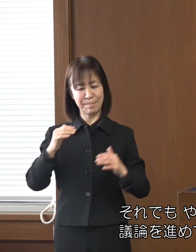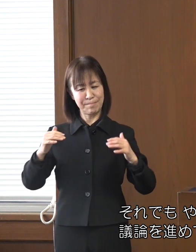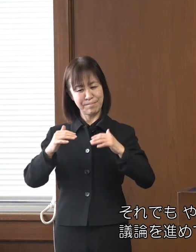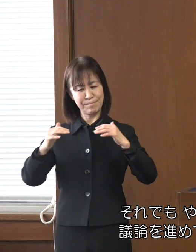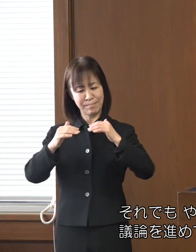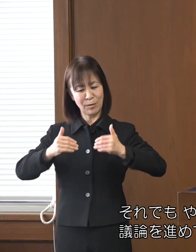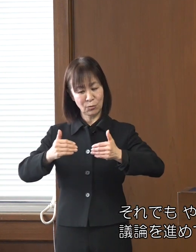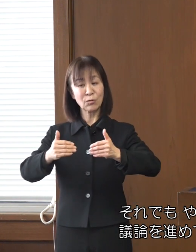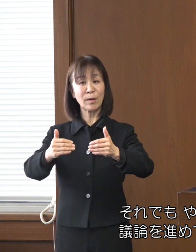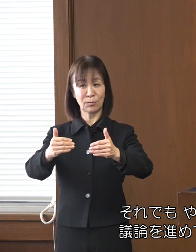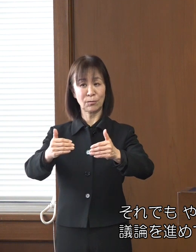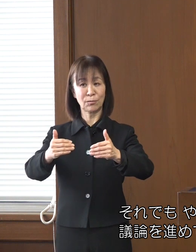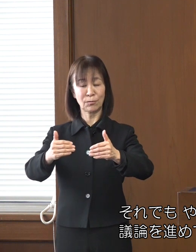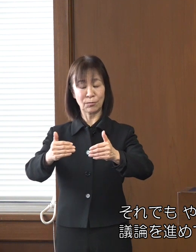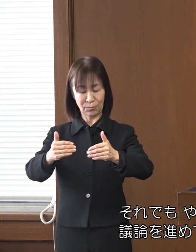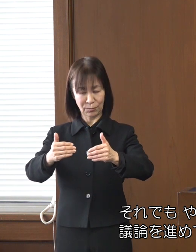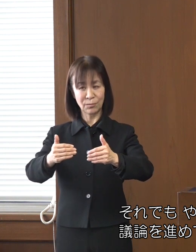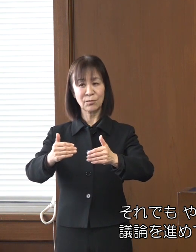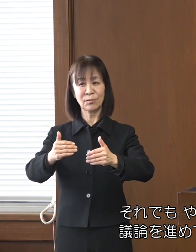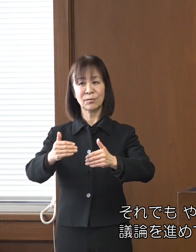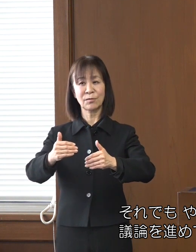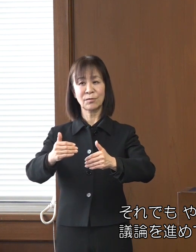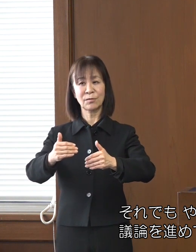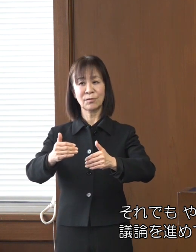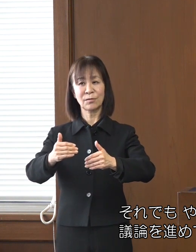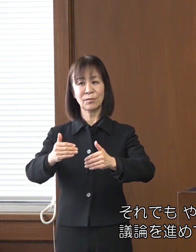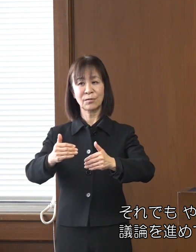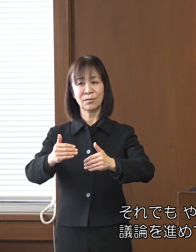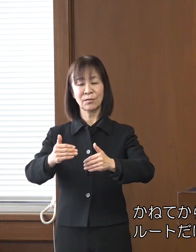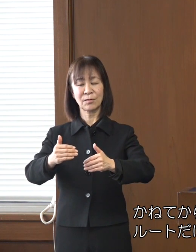を進めていくということであれば、